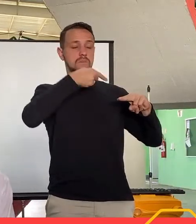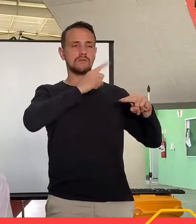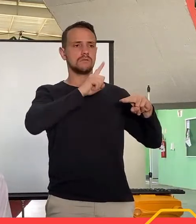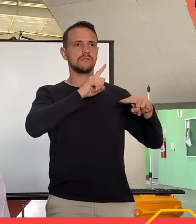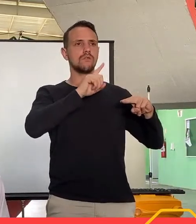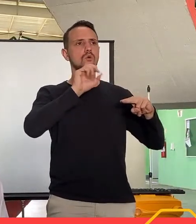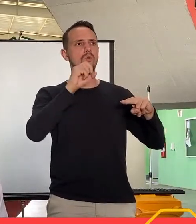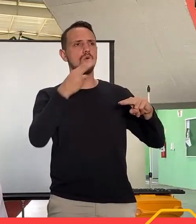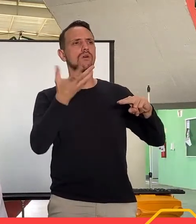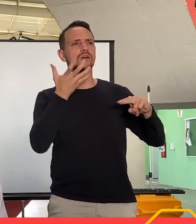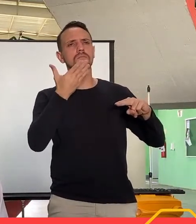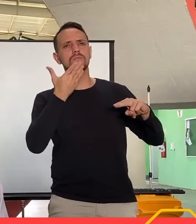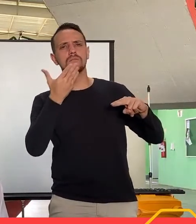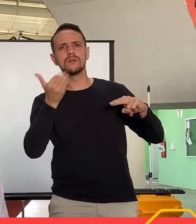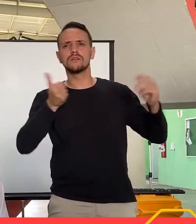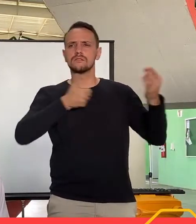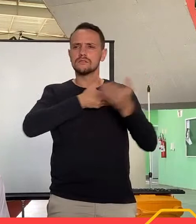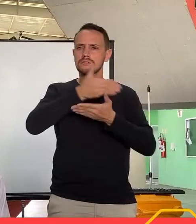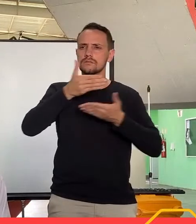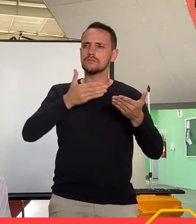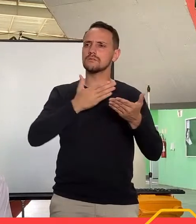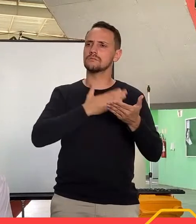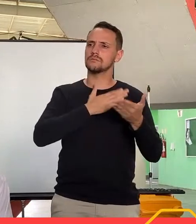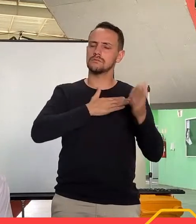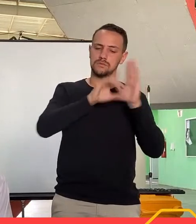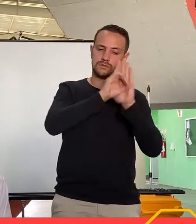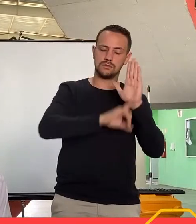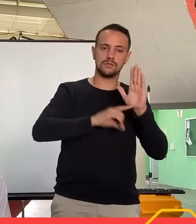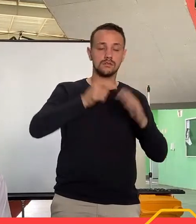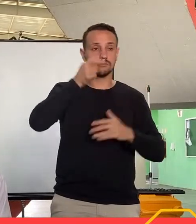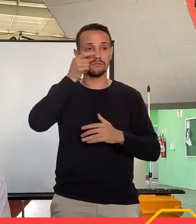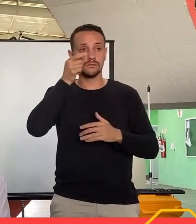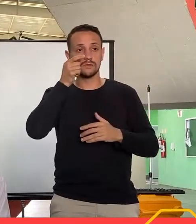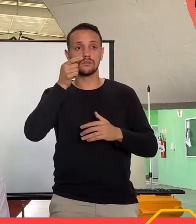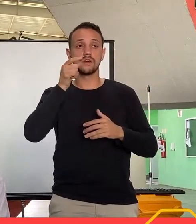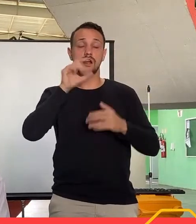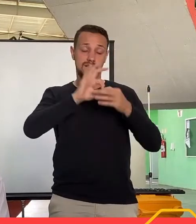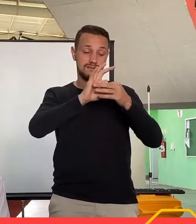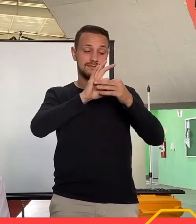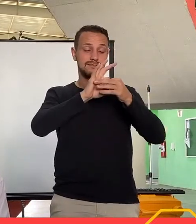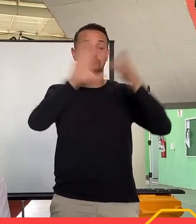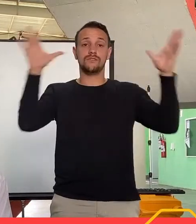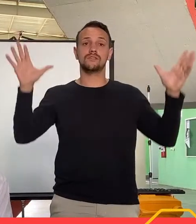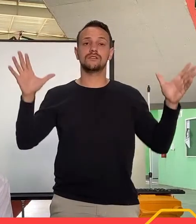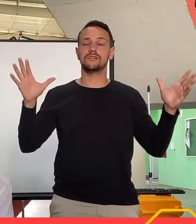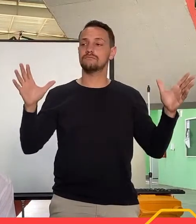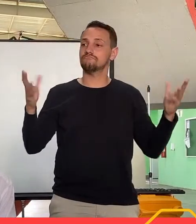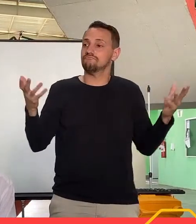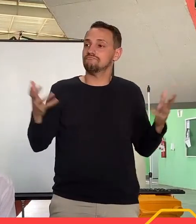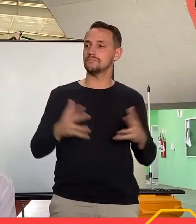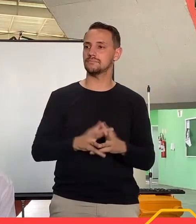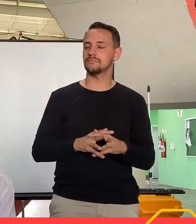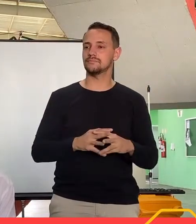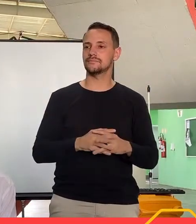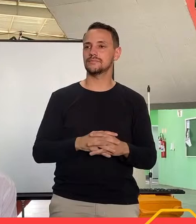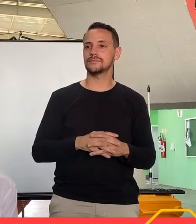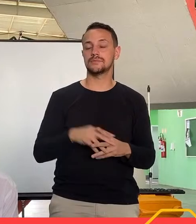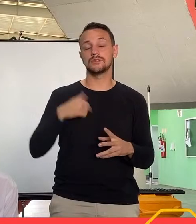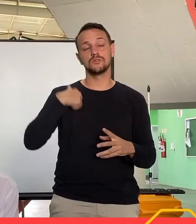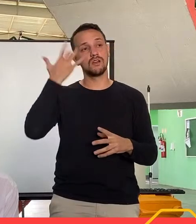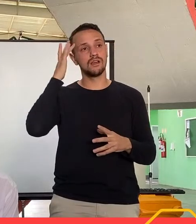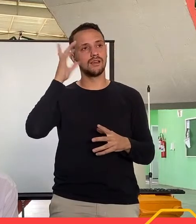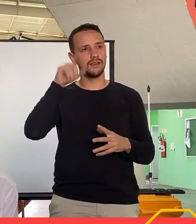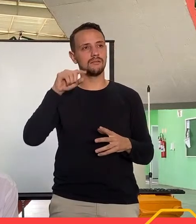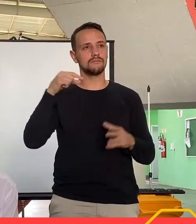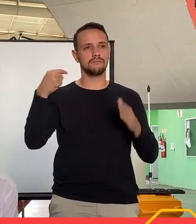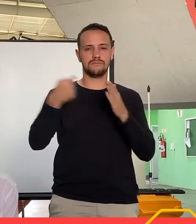nossos interesses, gozando de liberdade, gozando de. Essa é uma pergunta que eu acho que vai nos acompanhar por muito tempo ainda.